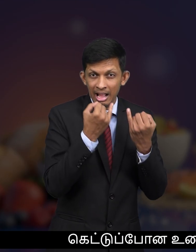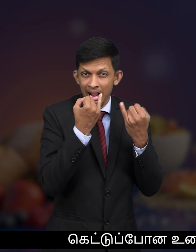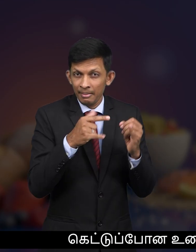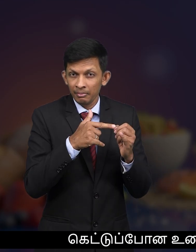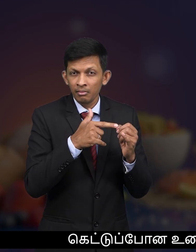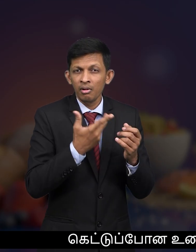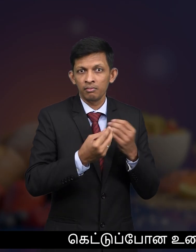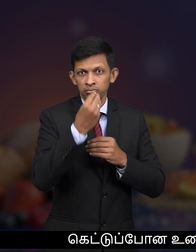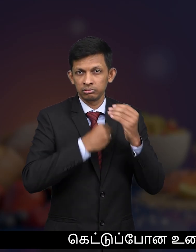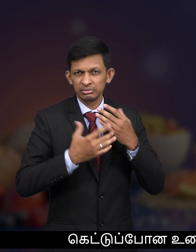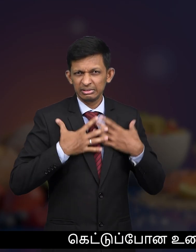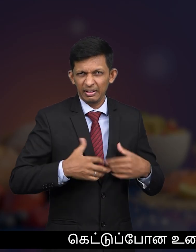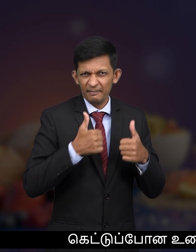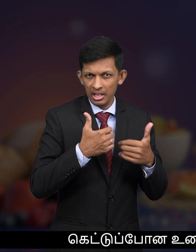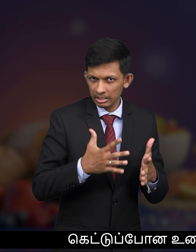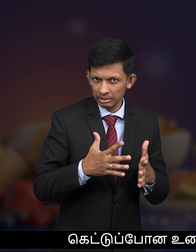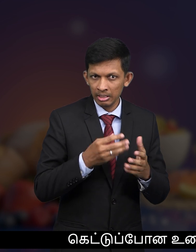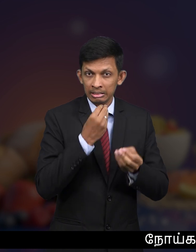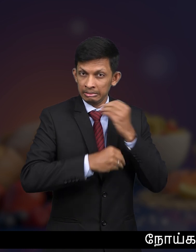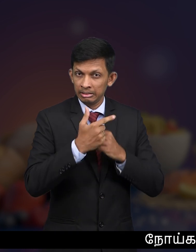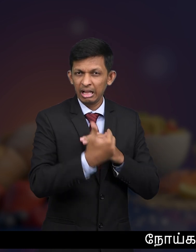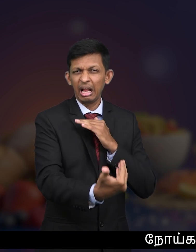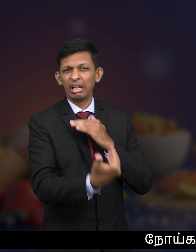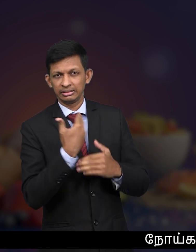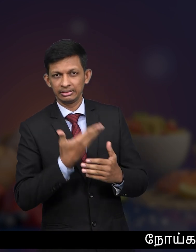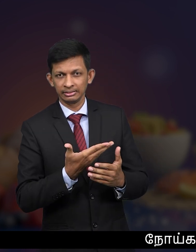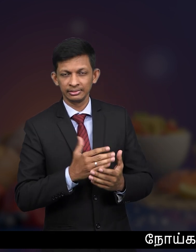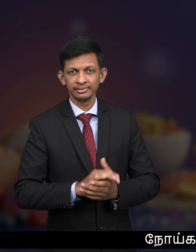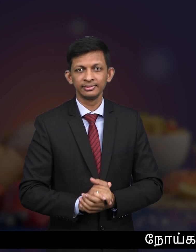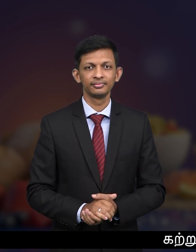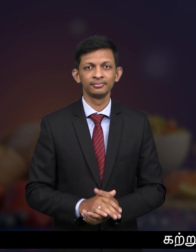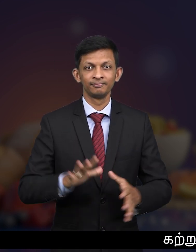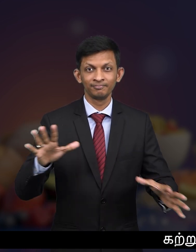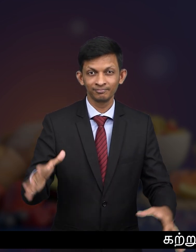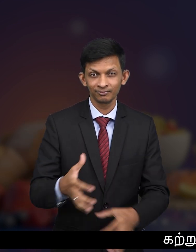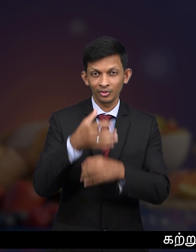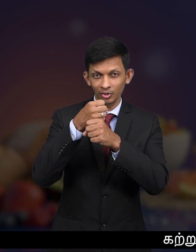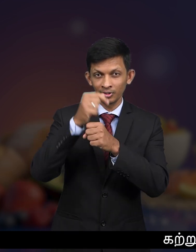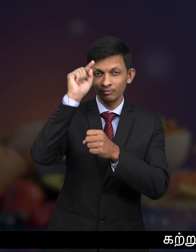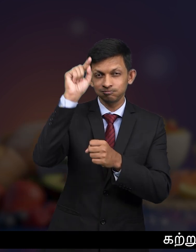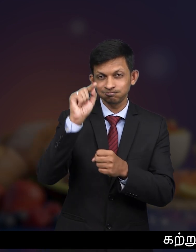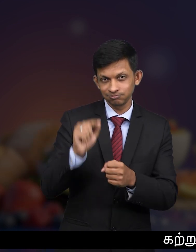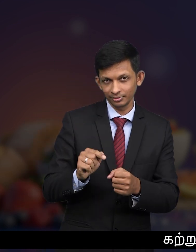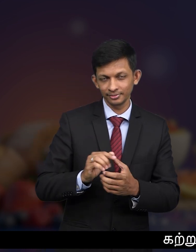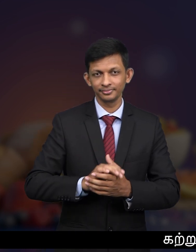கெட்டுப்போன உணவு சாப்பிட தகுதியற்றதாகி நோய்களை உண்டாக்கும். கற்றுக்கொள்வீர்கள்.